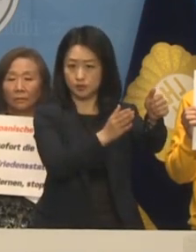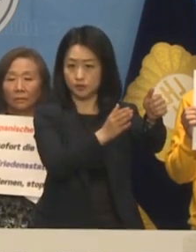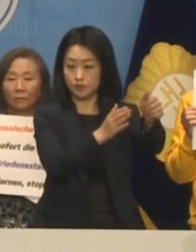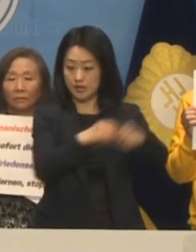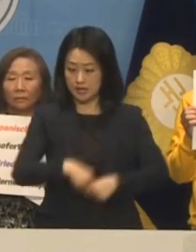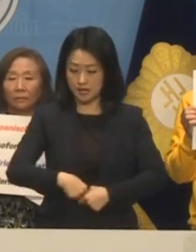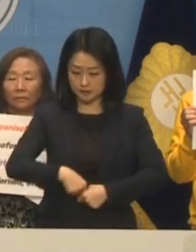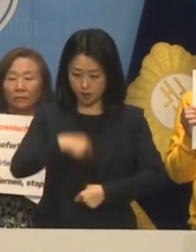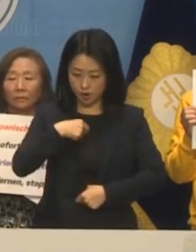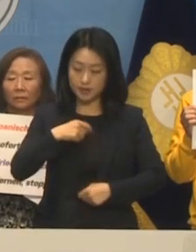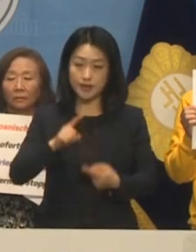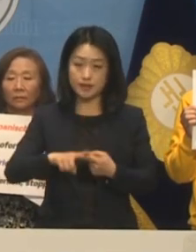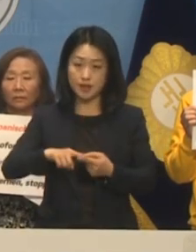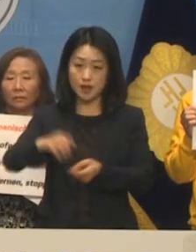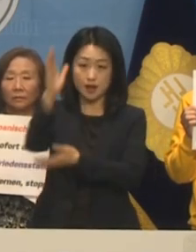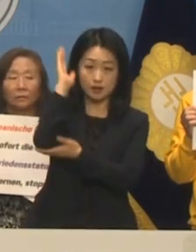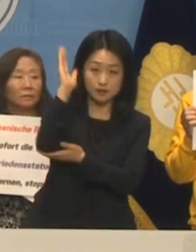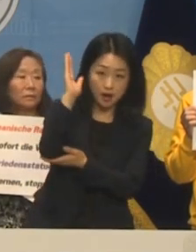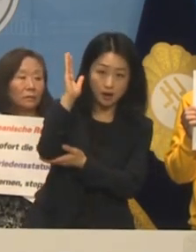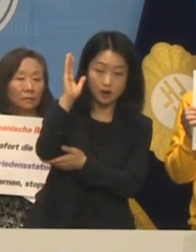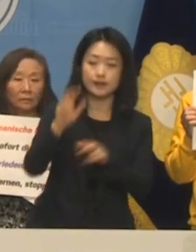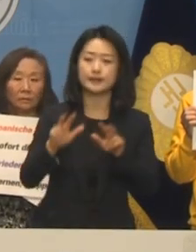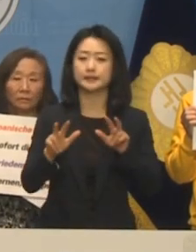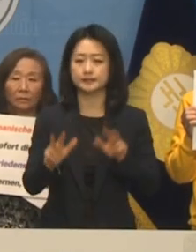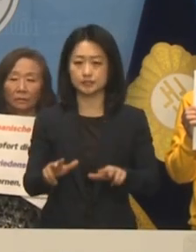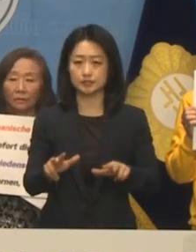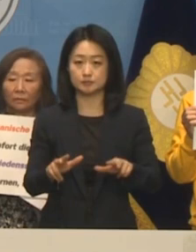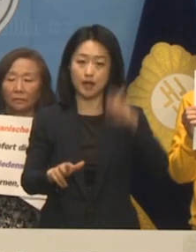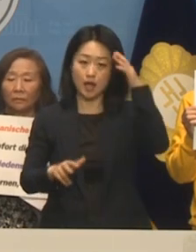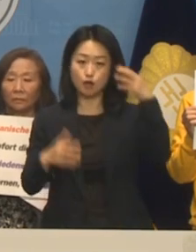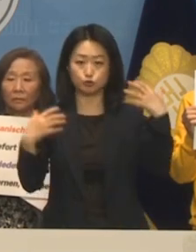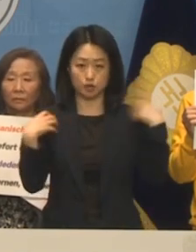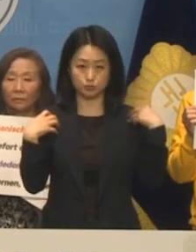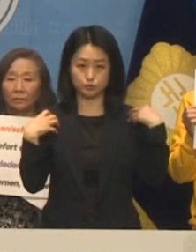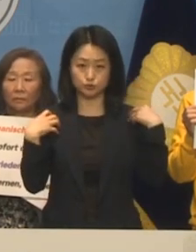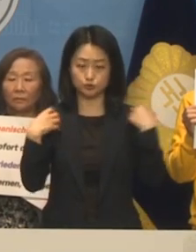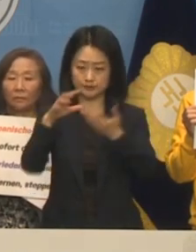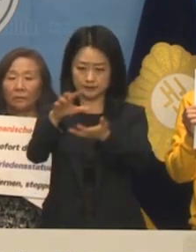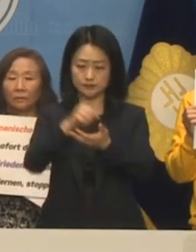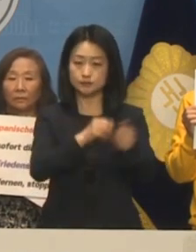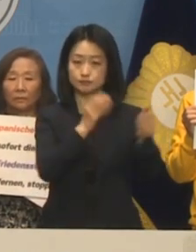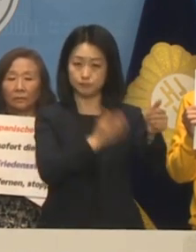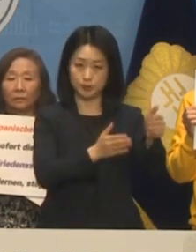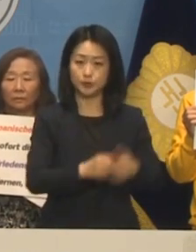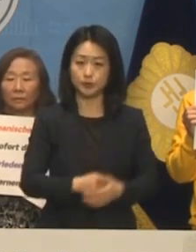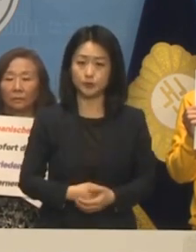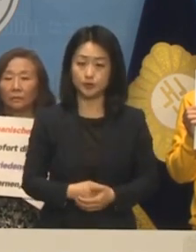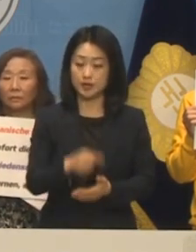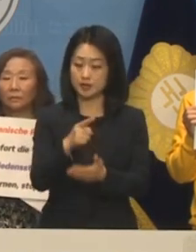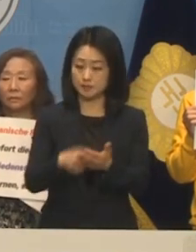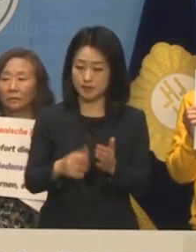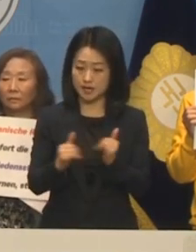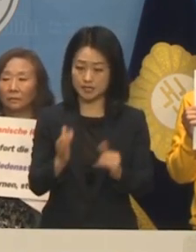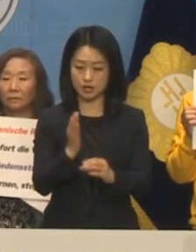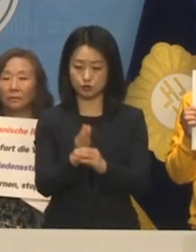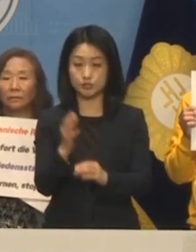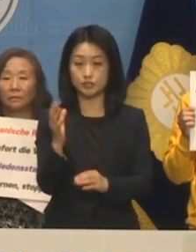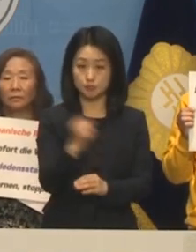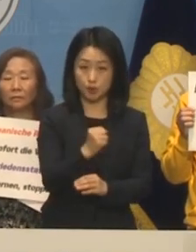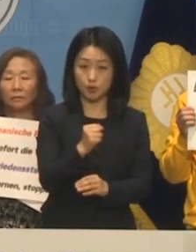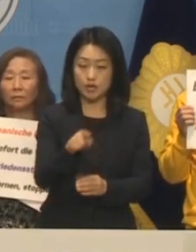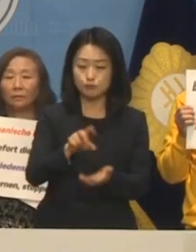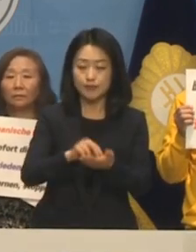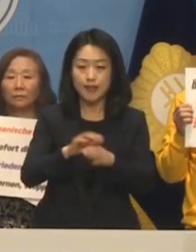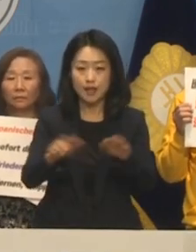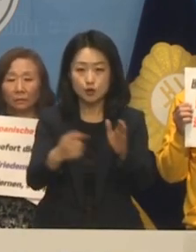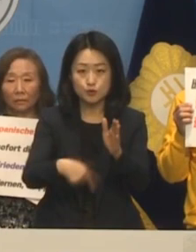그 목소리를 지금에서라도 정부는 이어받아서 반드시 피해자 중심주의 입각해서 이 문제를 해결할